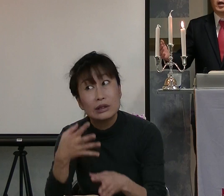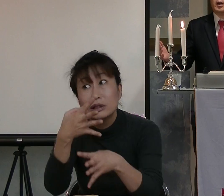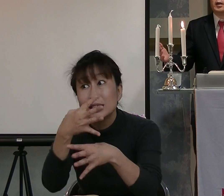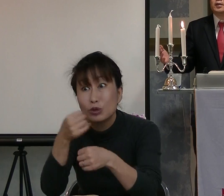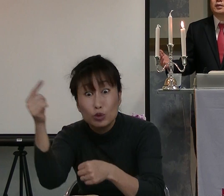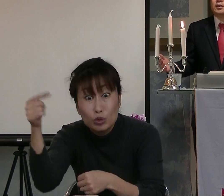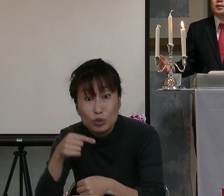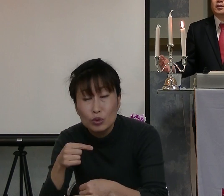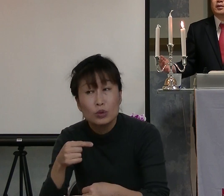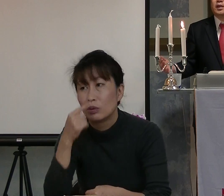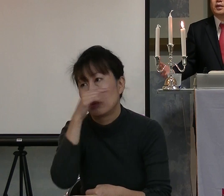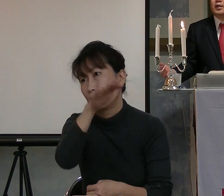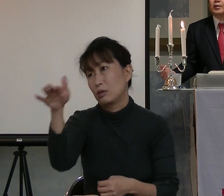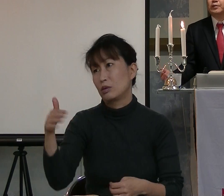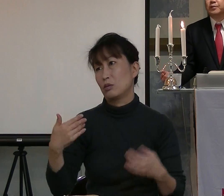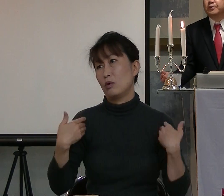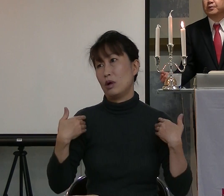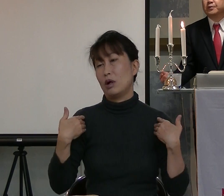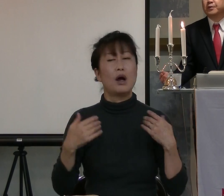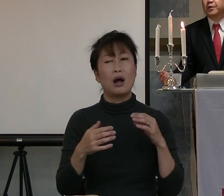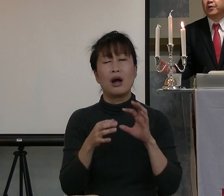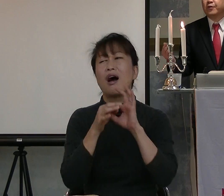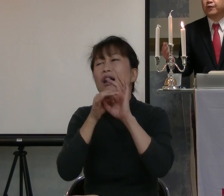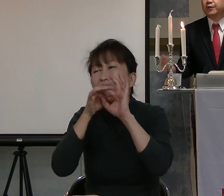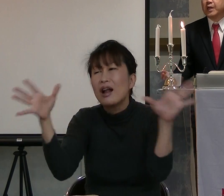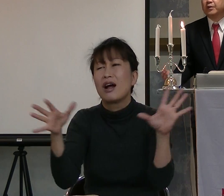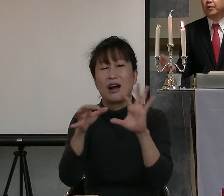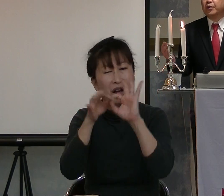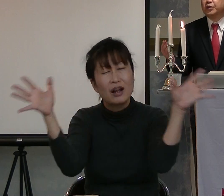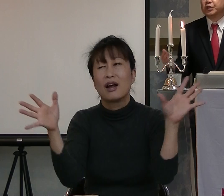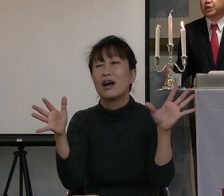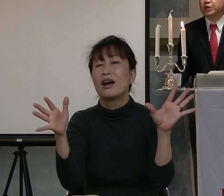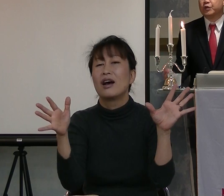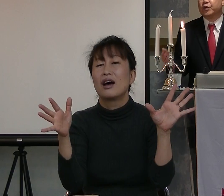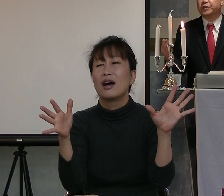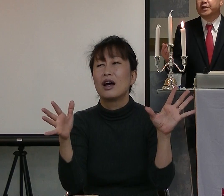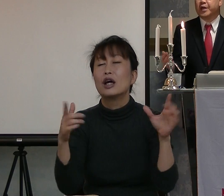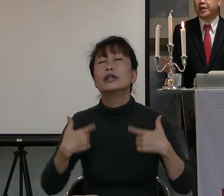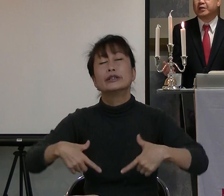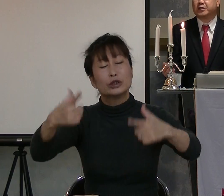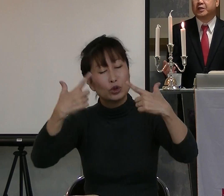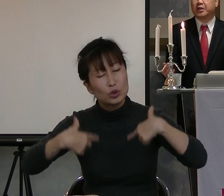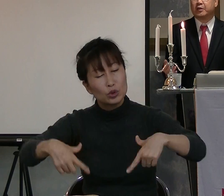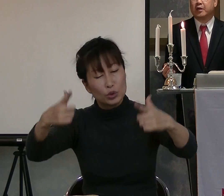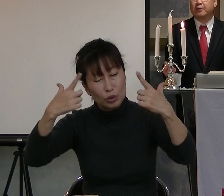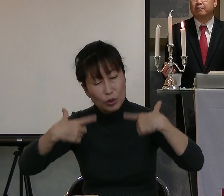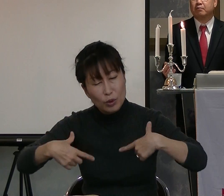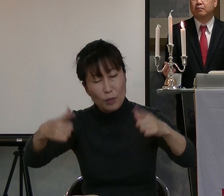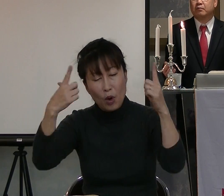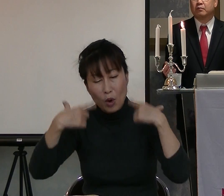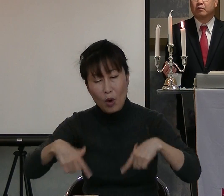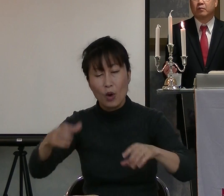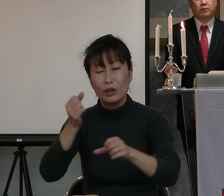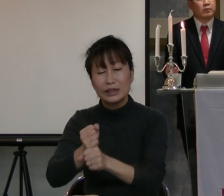々は関係なく普段の信仰生活の中